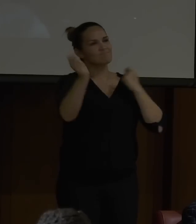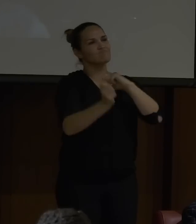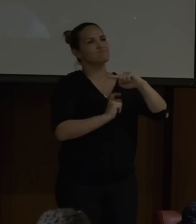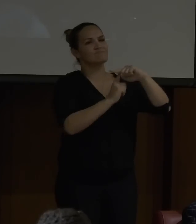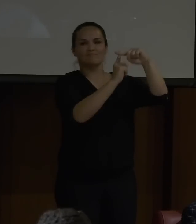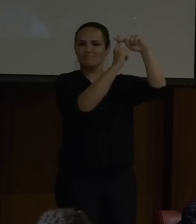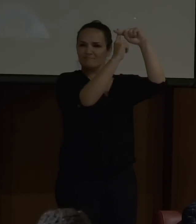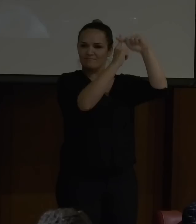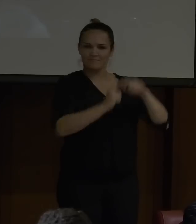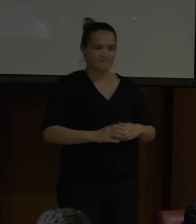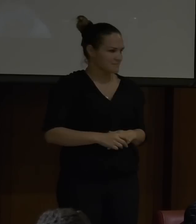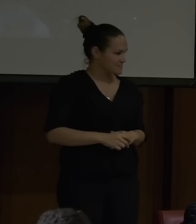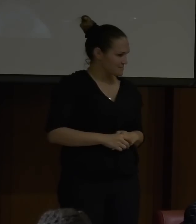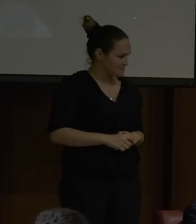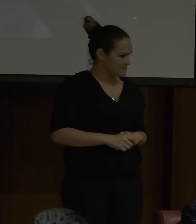vivir.